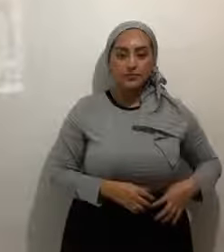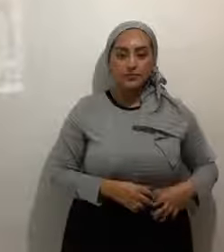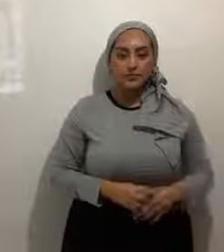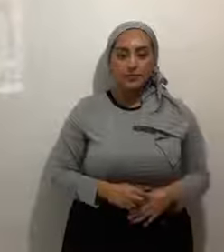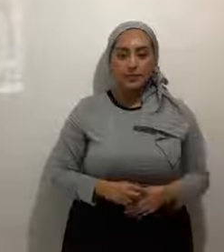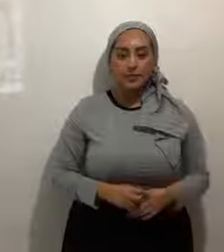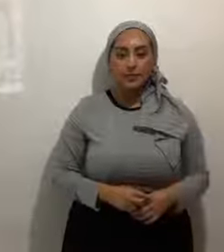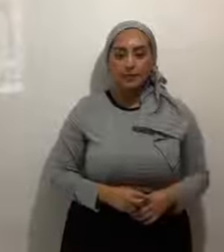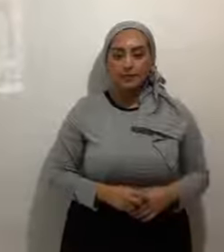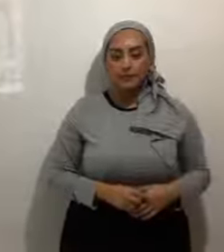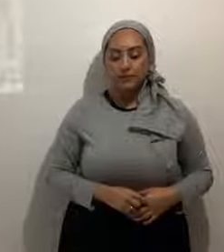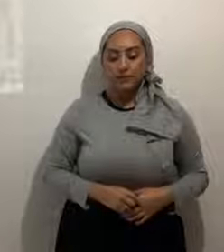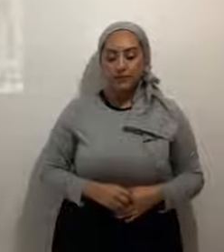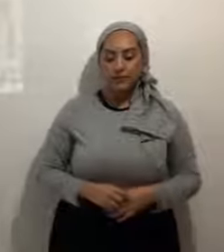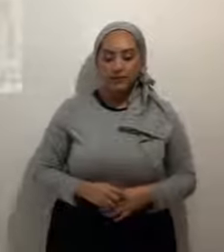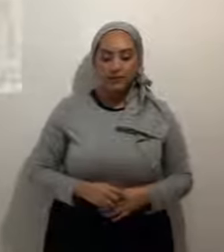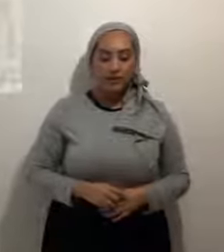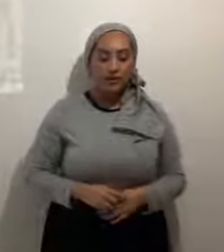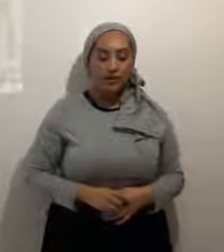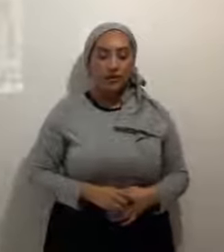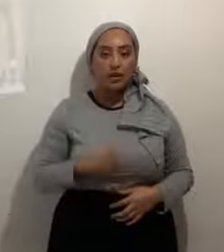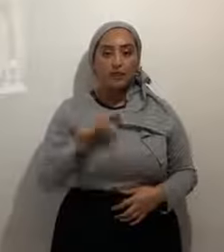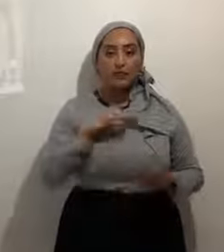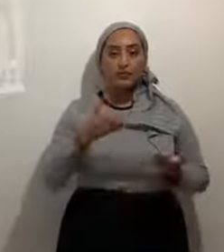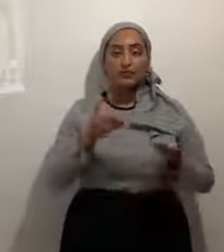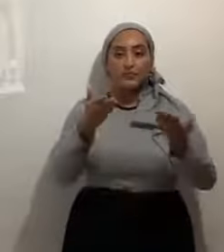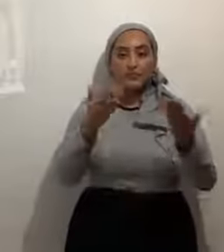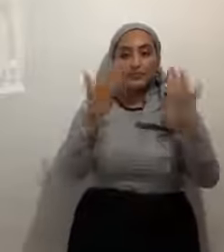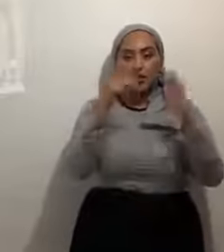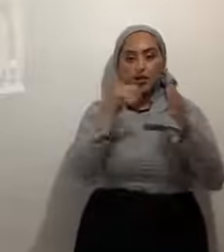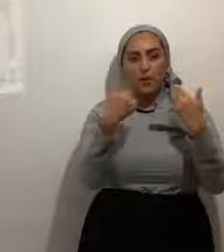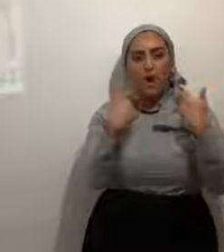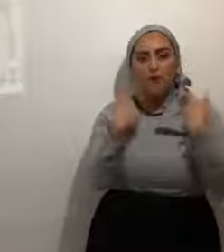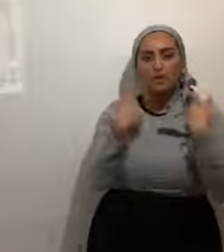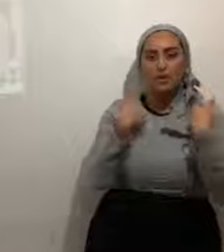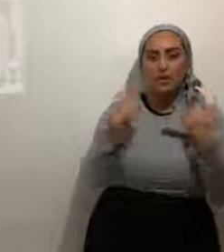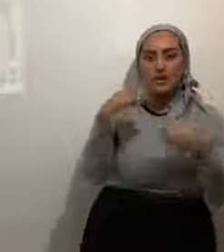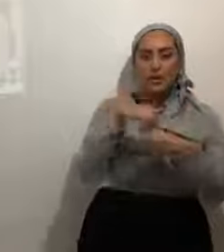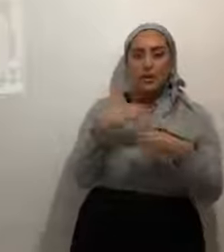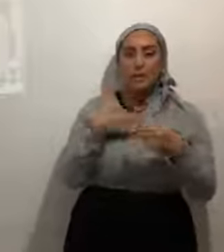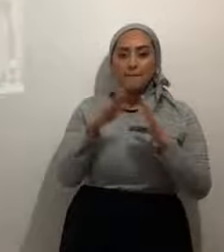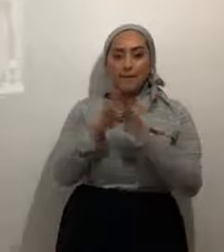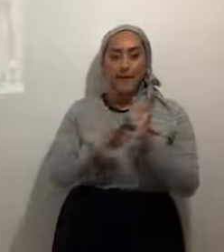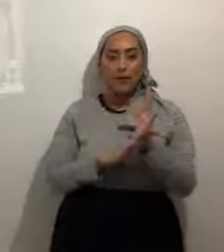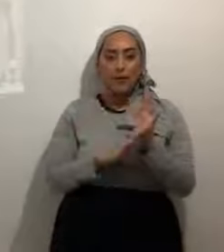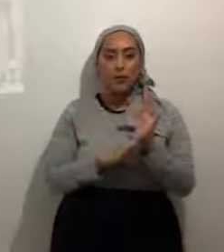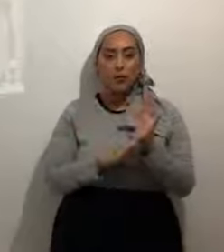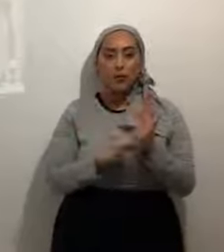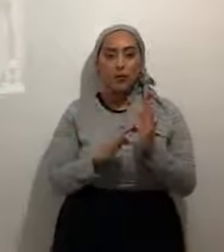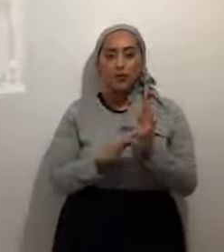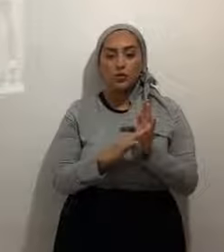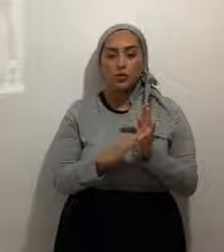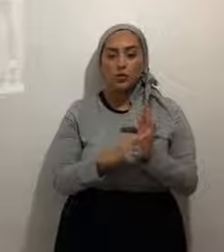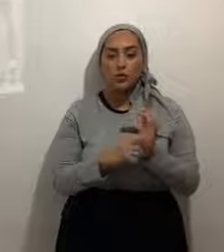bálsamo. Miren, yo les aconsejo, no sé si tenga, no tiene, en mi Biblia no tiene entranaje, utilizo, no tiene ningún